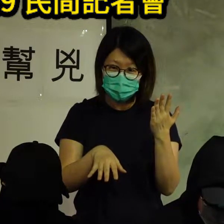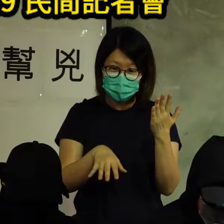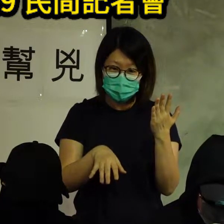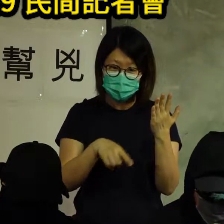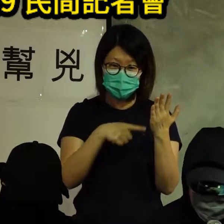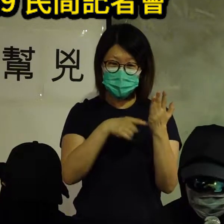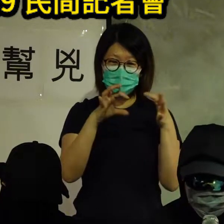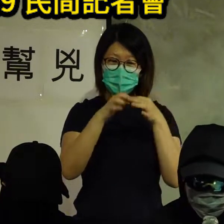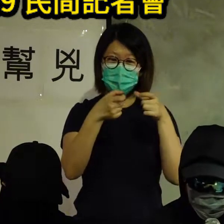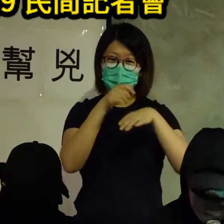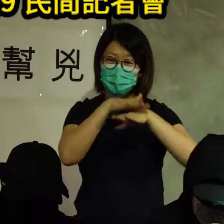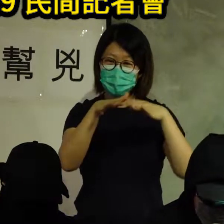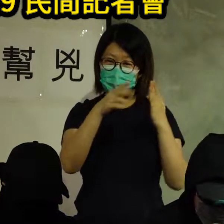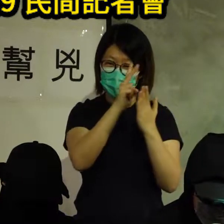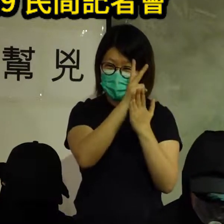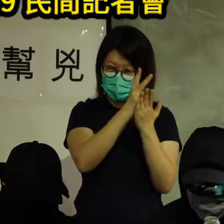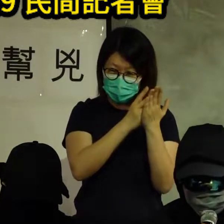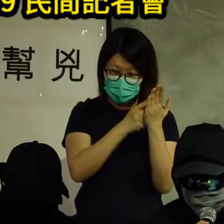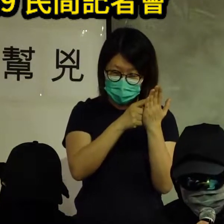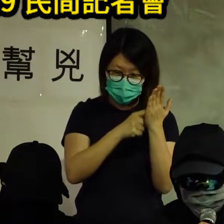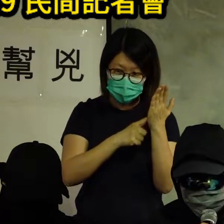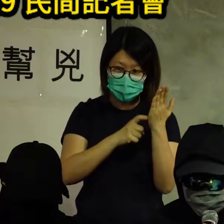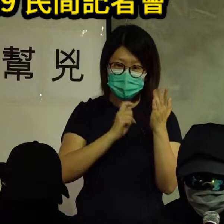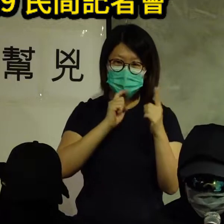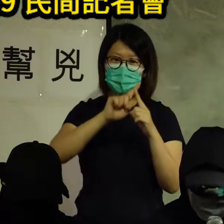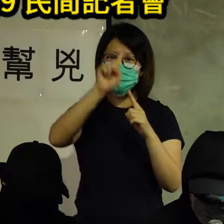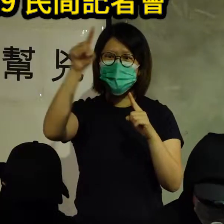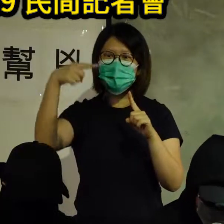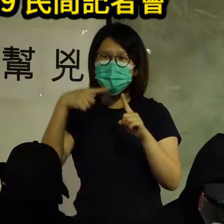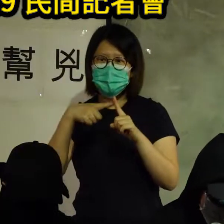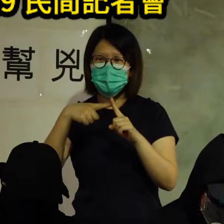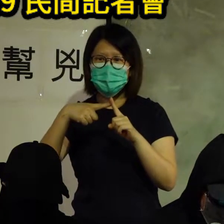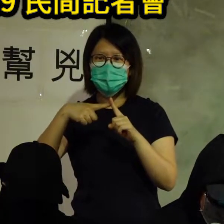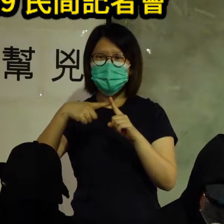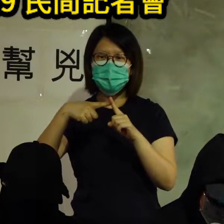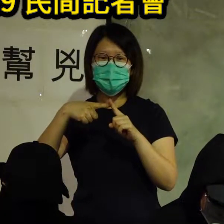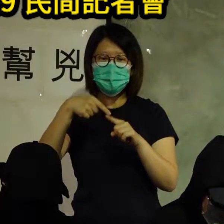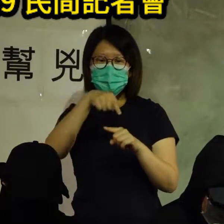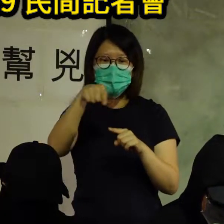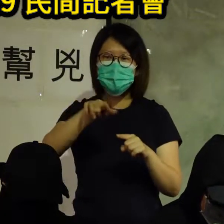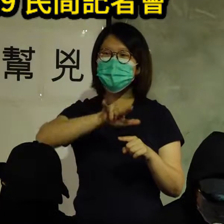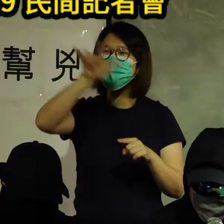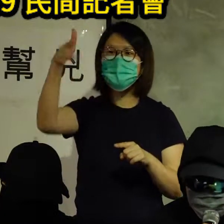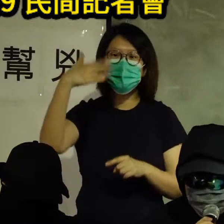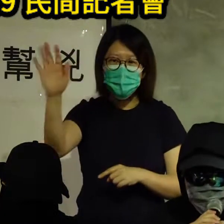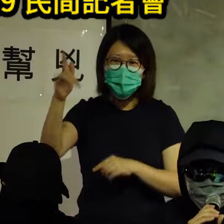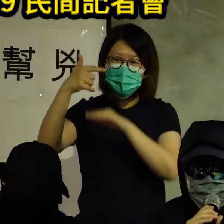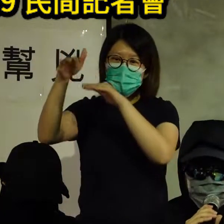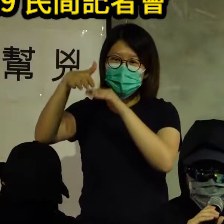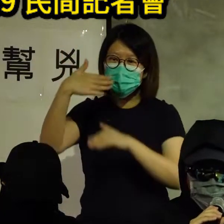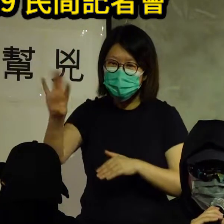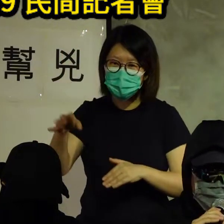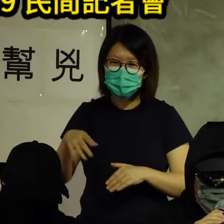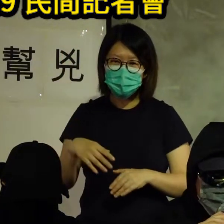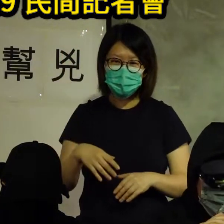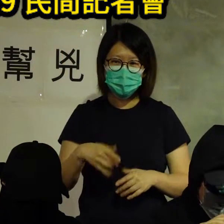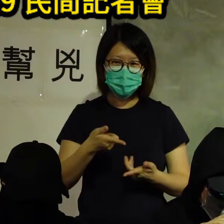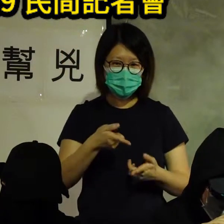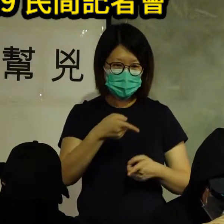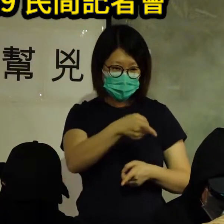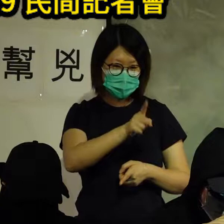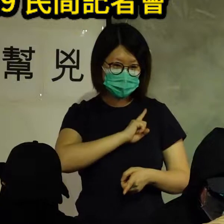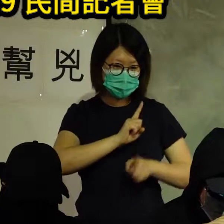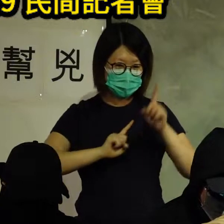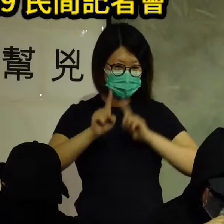參與國際會議進行遊說等等的工作打擊表達自由和國際戰